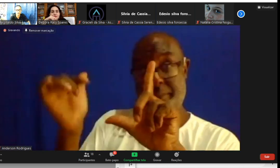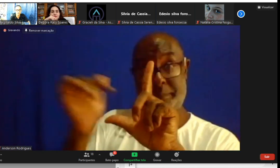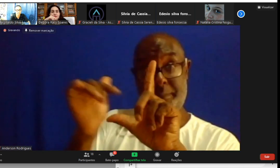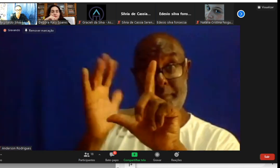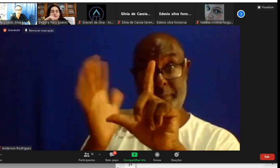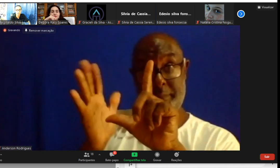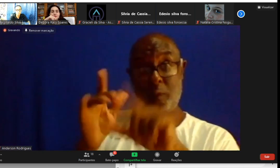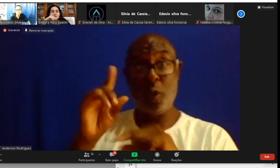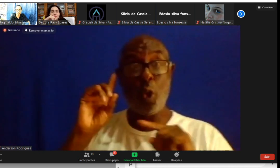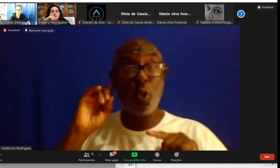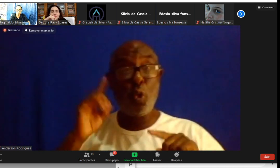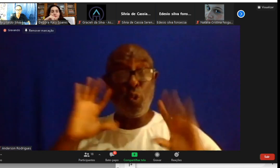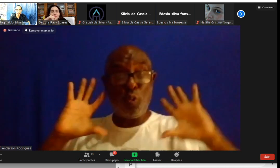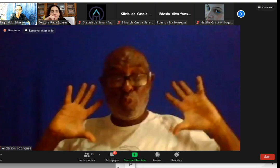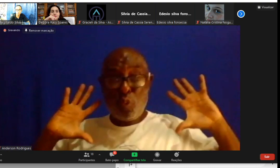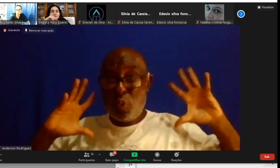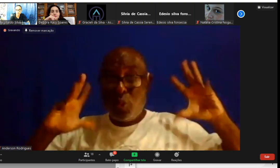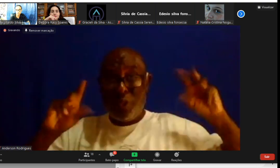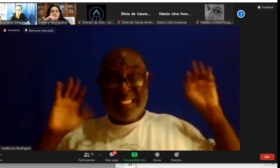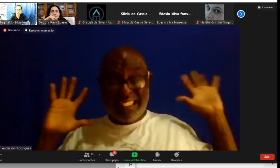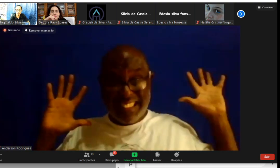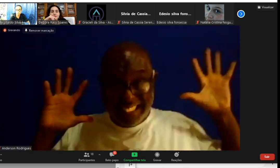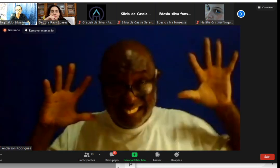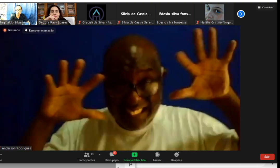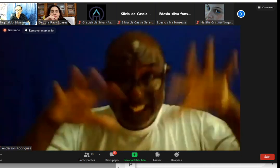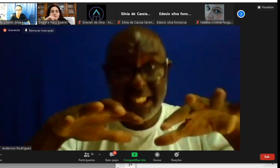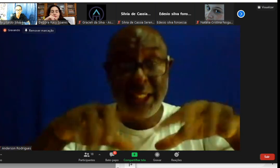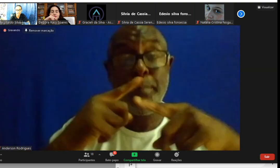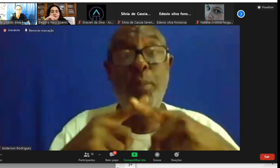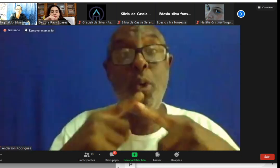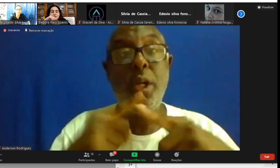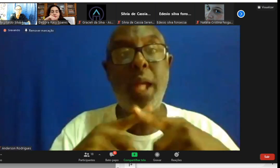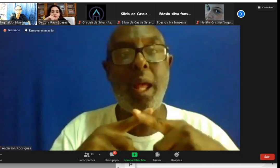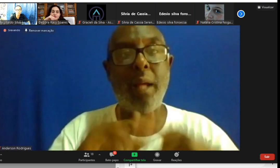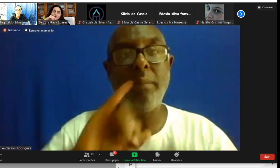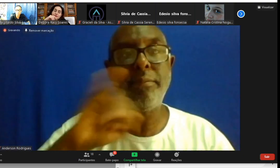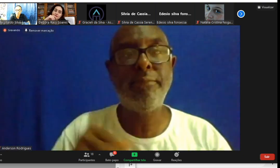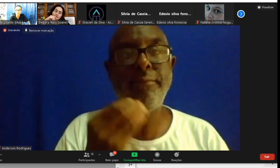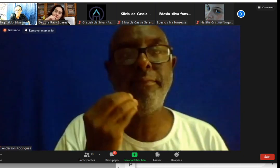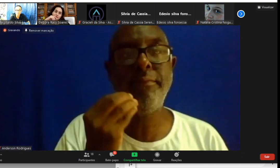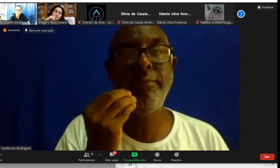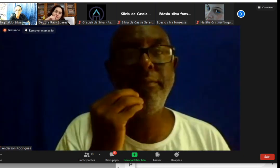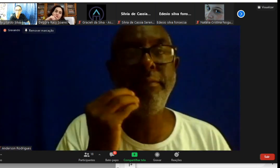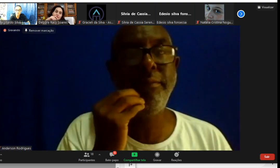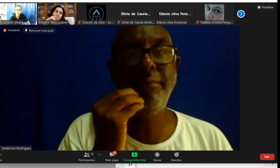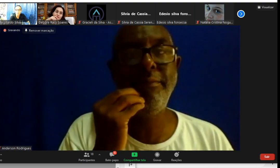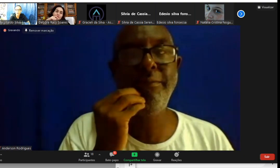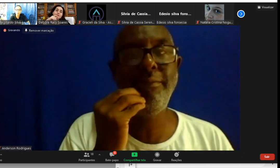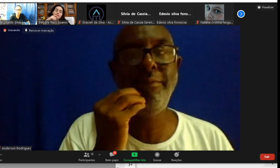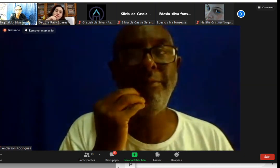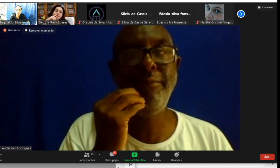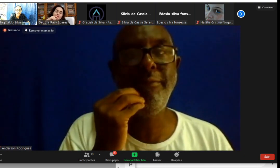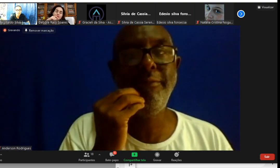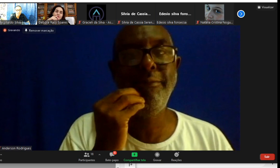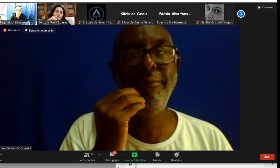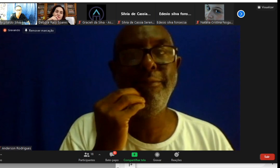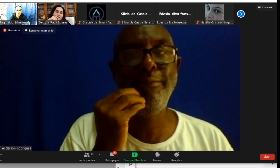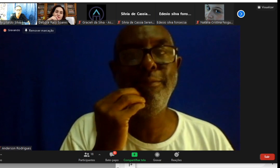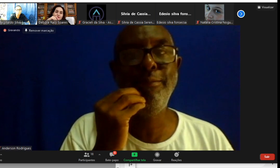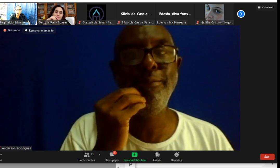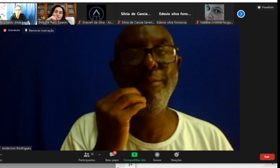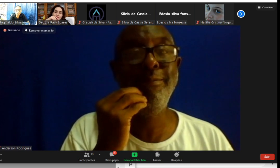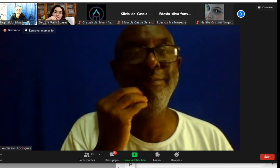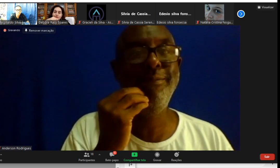queira. Por exemplo, lá em 2006, quando os surdos ingressaram no Letras Libras, foi